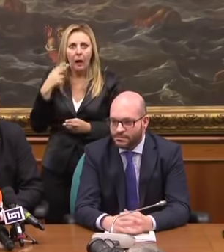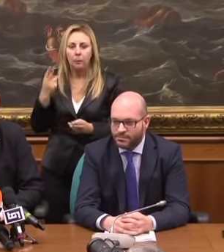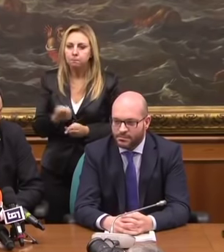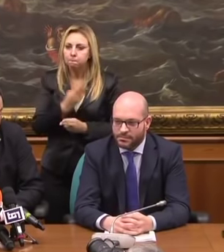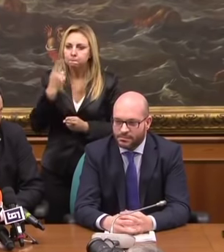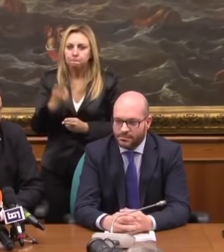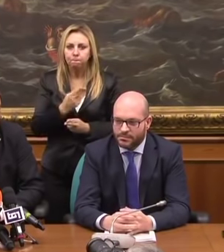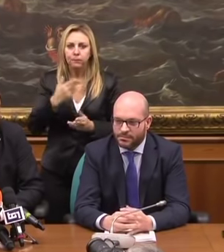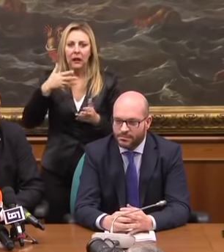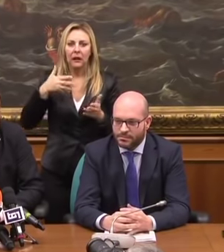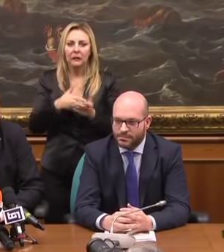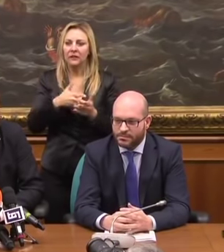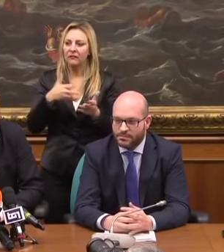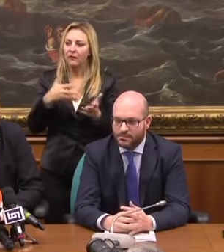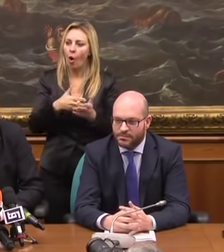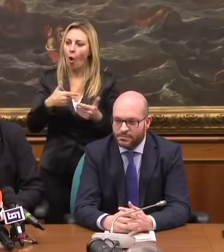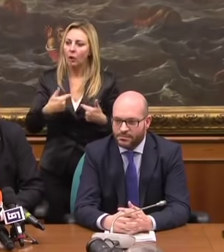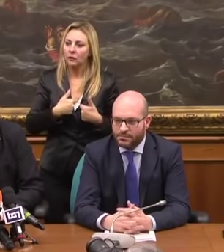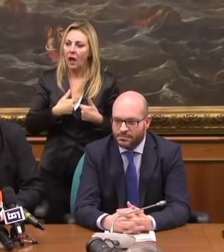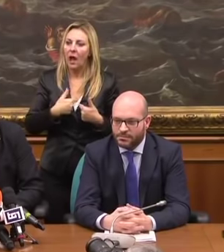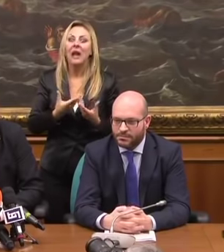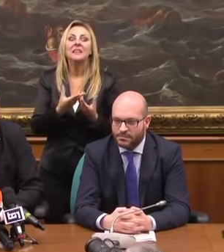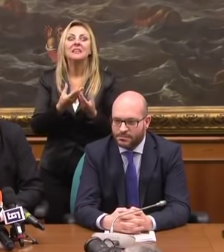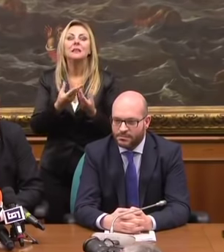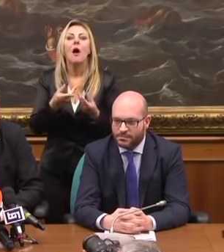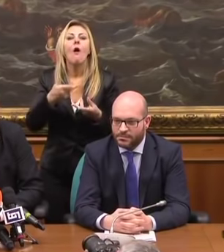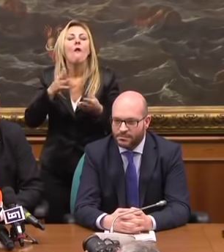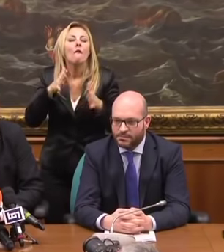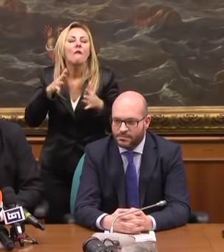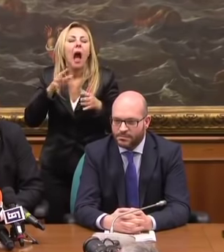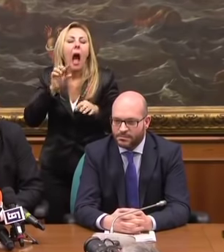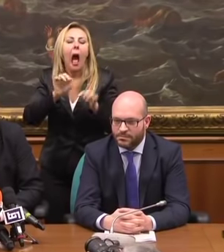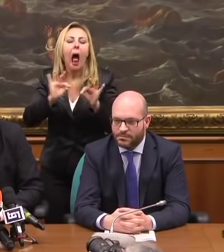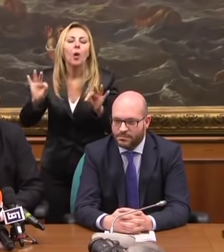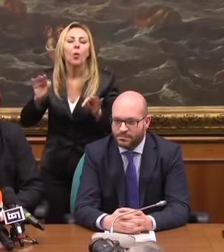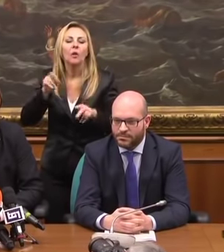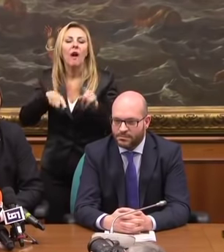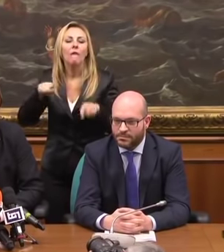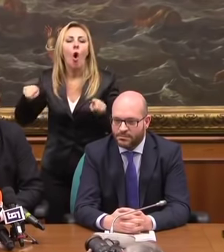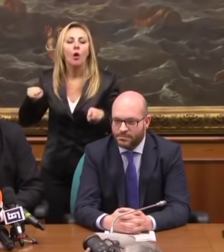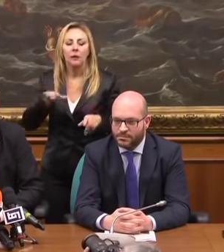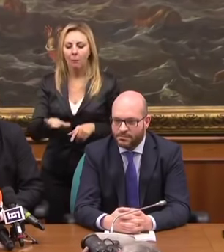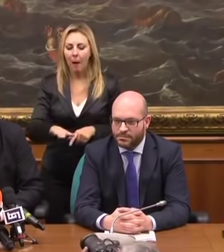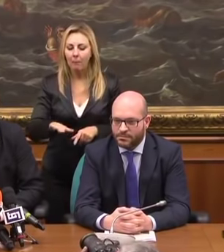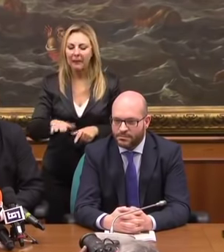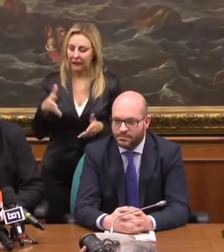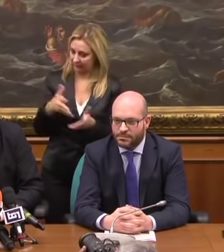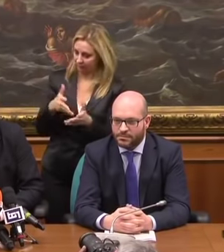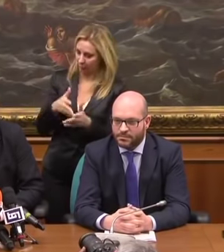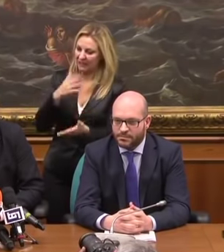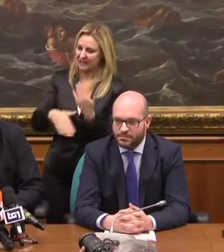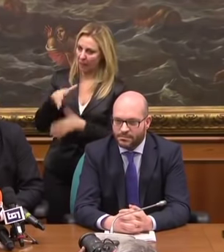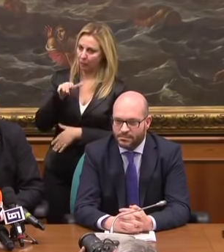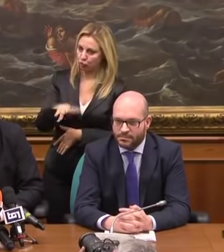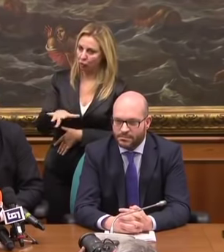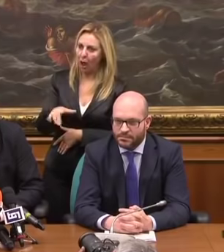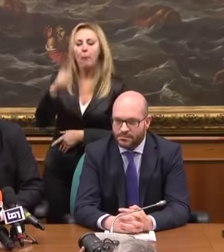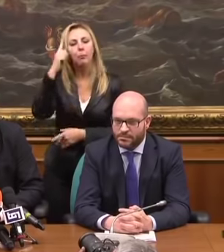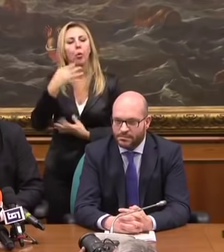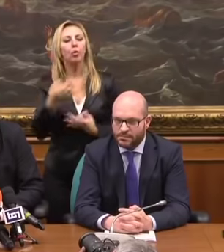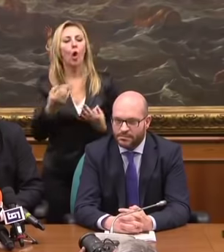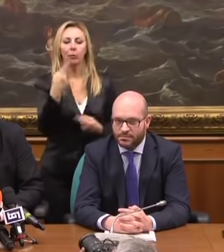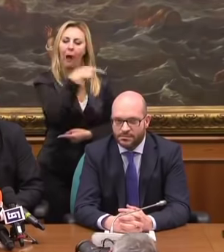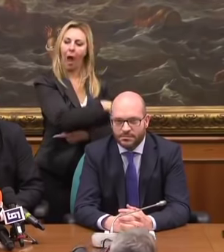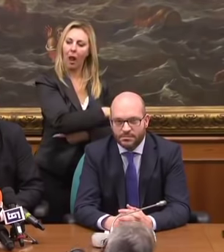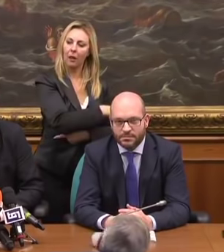altri bimbi. A volte sono molto più normali i bimbi con qualche presunta disabilità fisica,